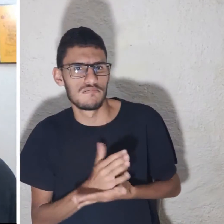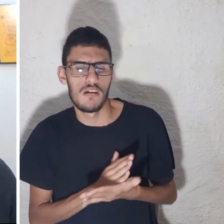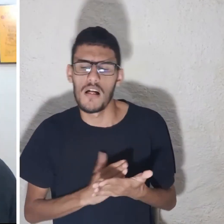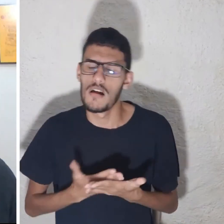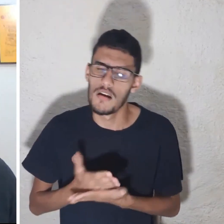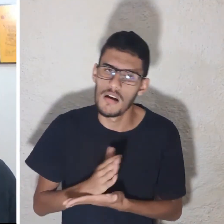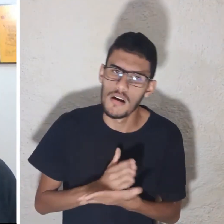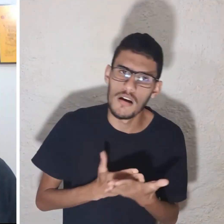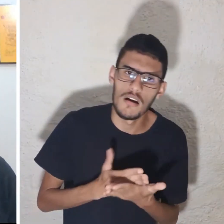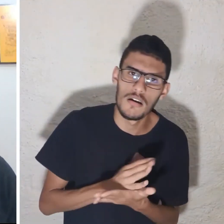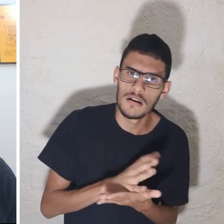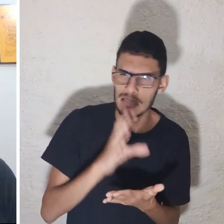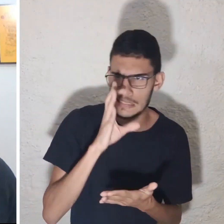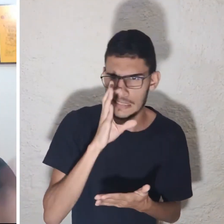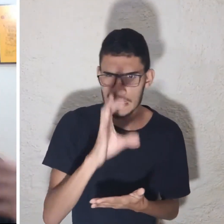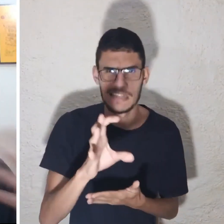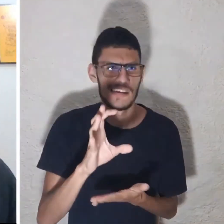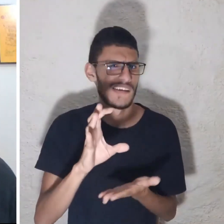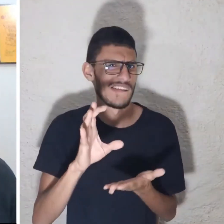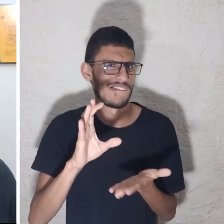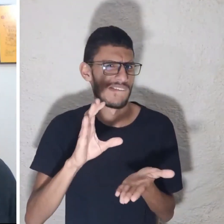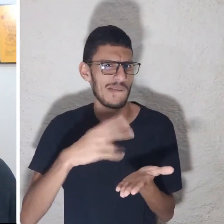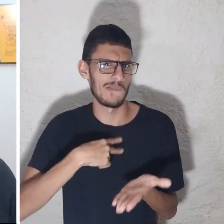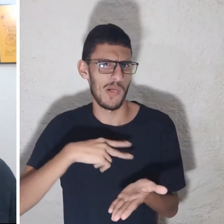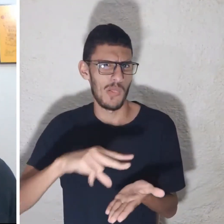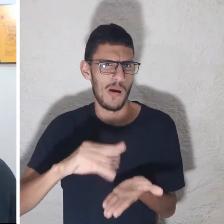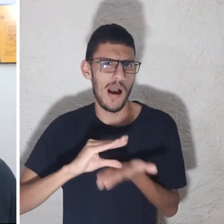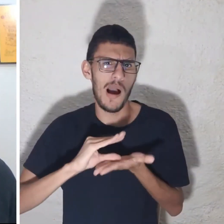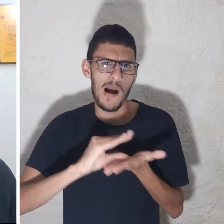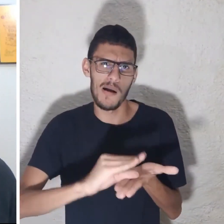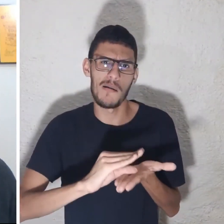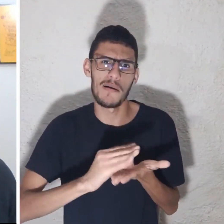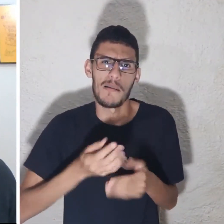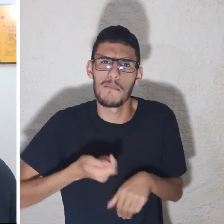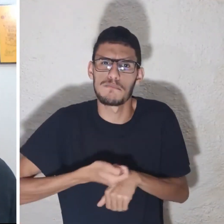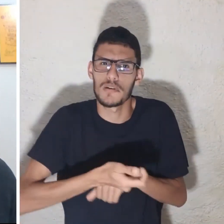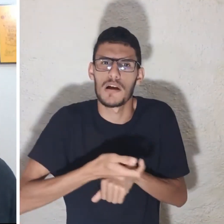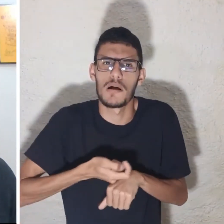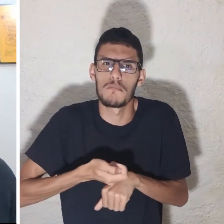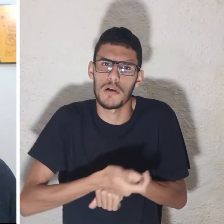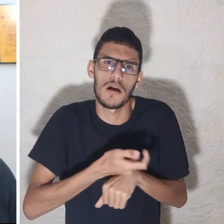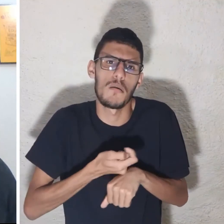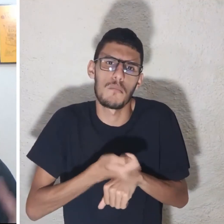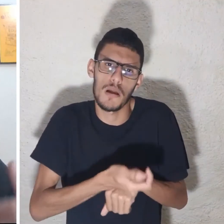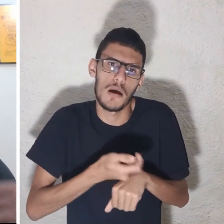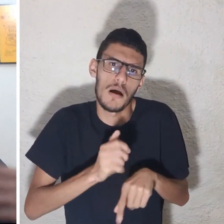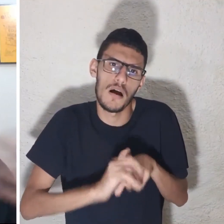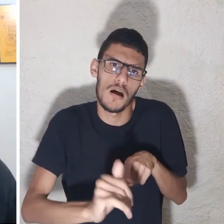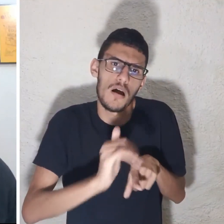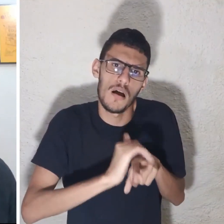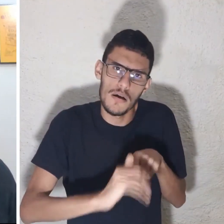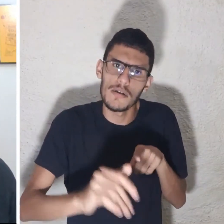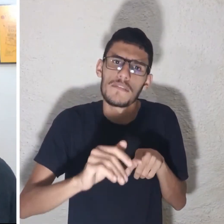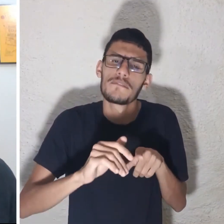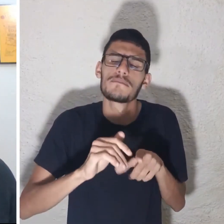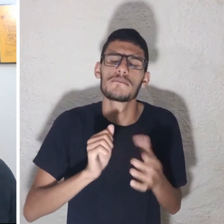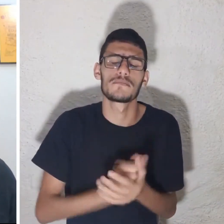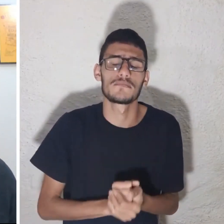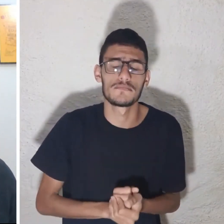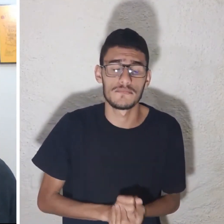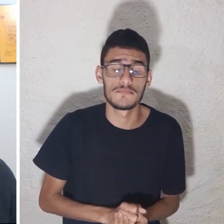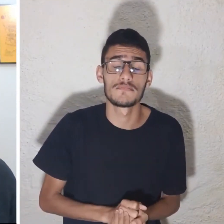era acusado, inclusive, de favorecer a portugueses que ainda viviam no Brasil, né? Ele acabou, no final